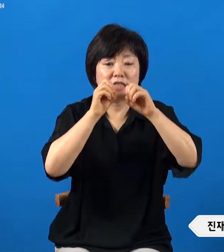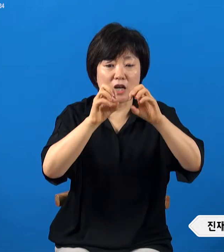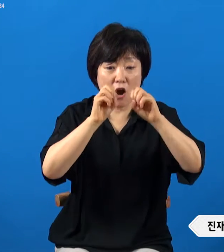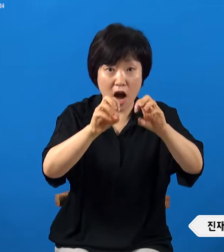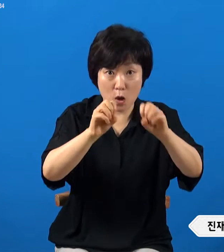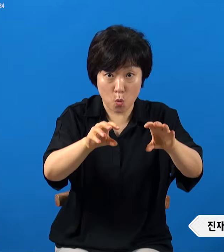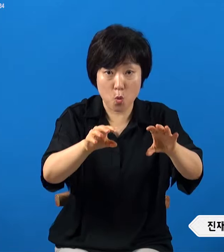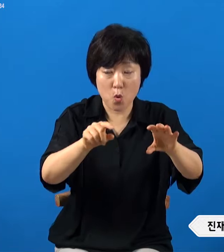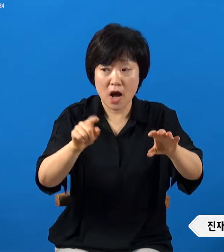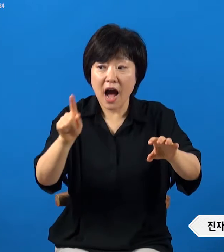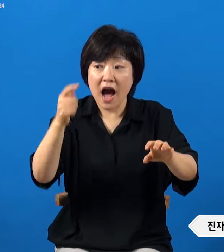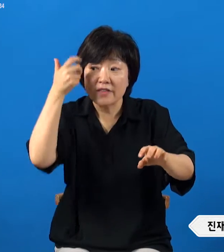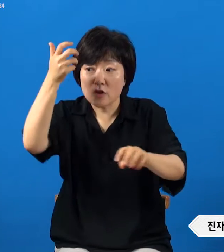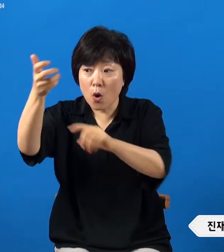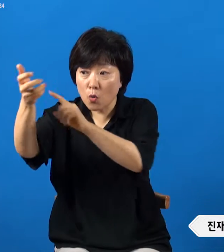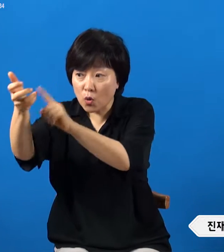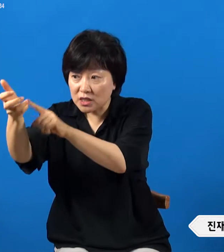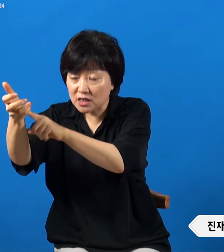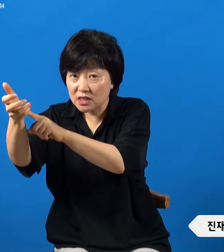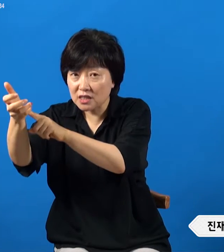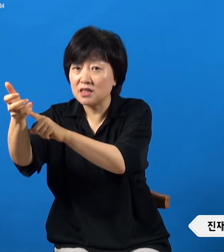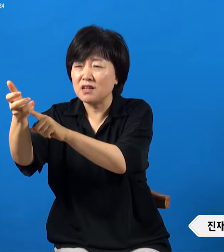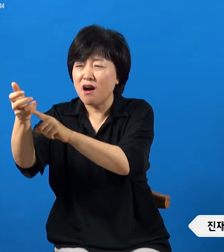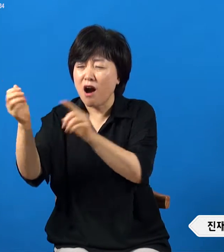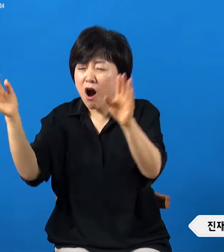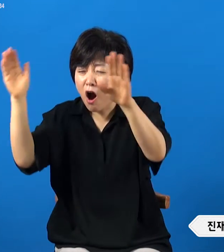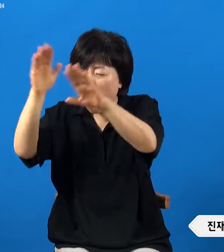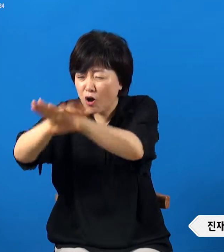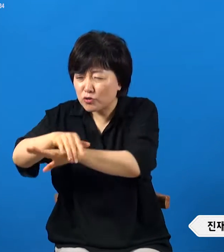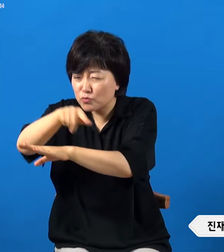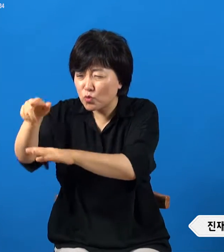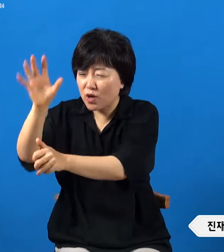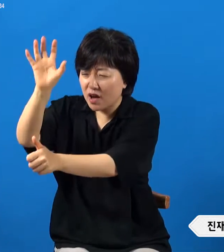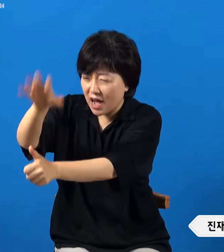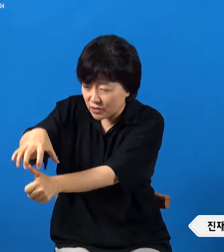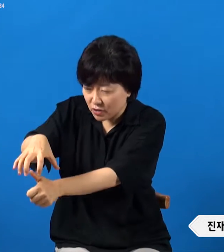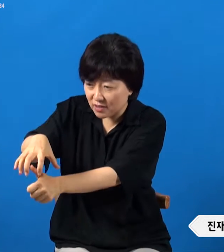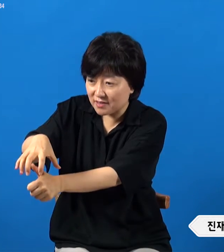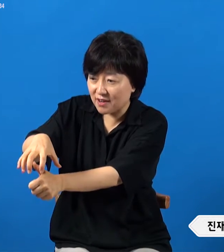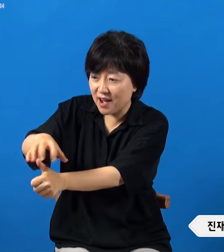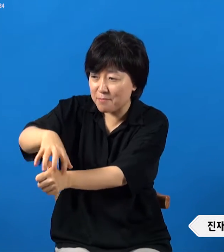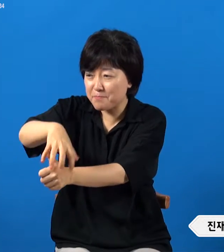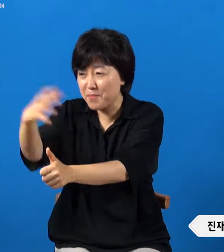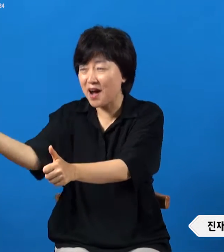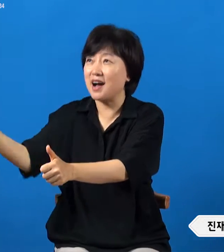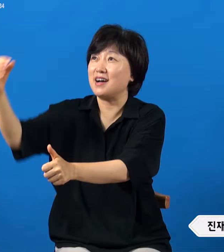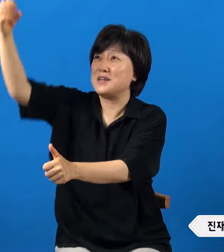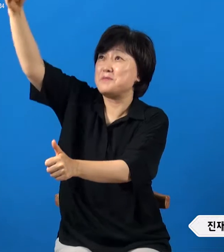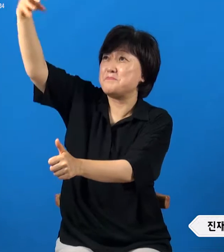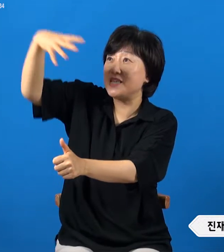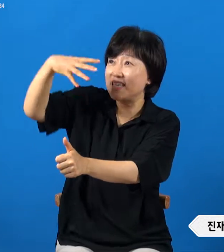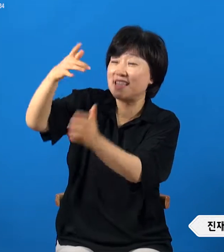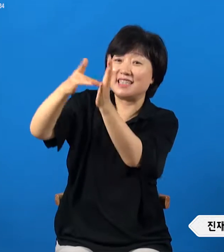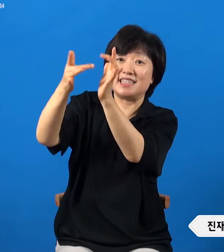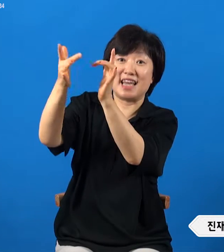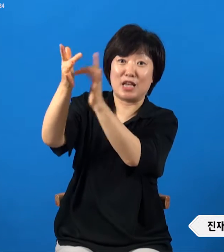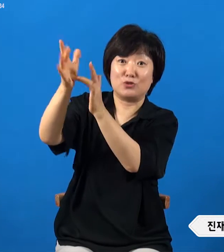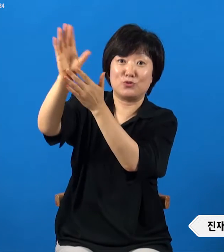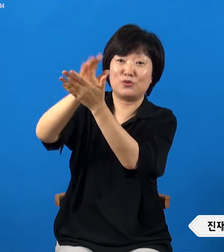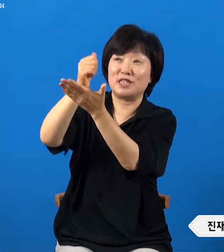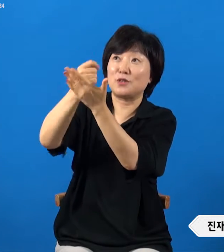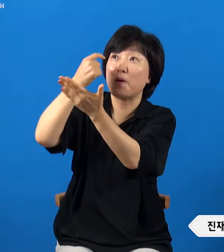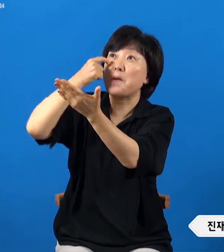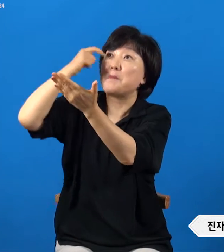영혼이 죽었던 우리의 삶 가운데, 어둠 가운데도 우리의 삶 가운데 빛 대신 그리스도를 발견하고